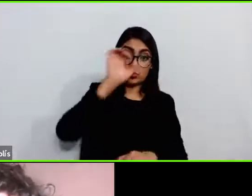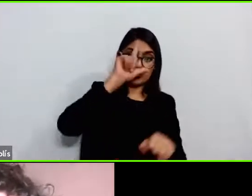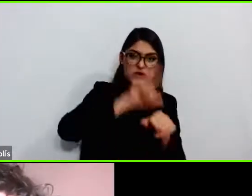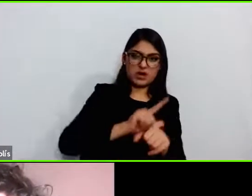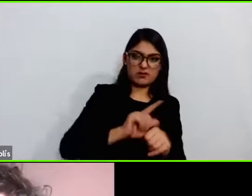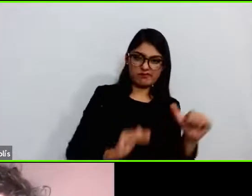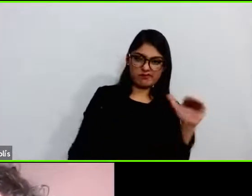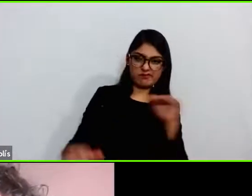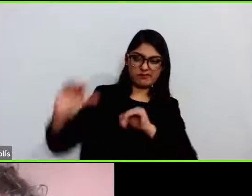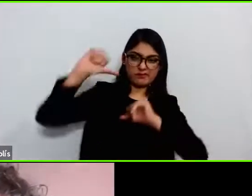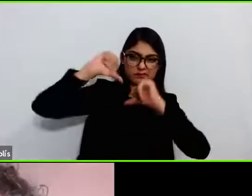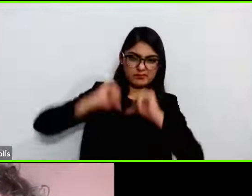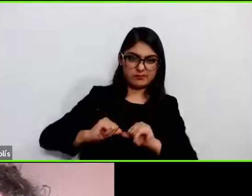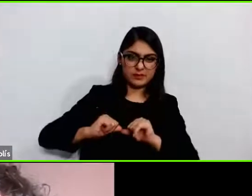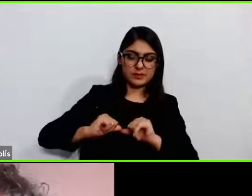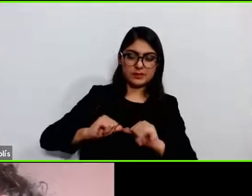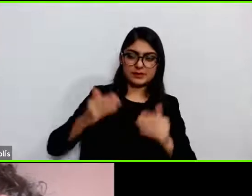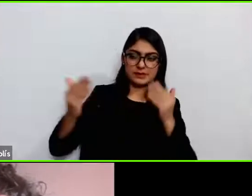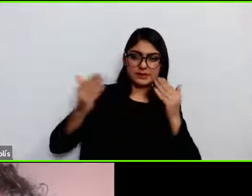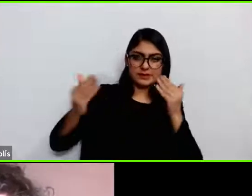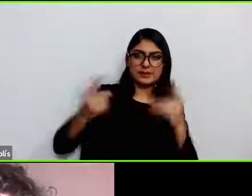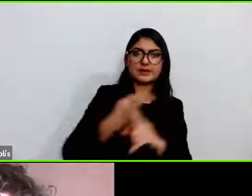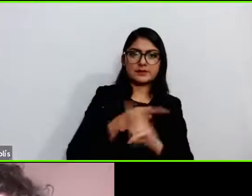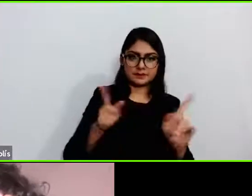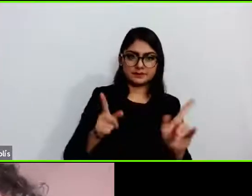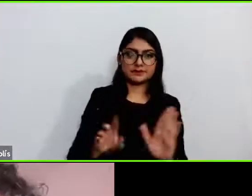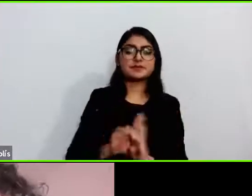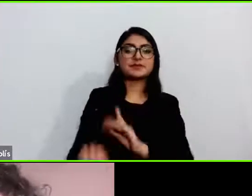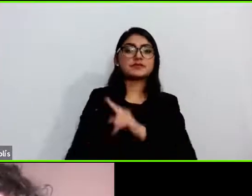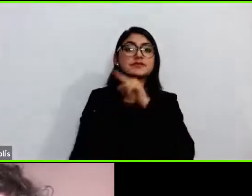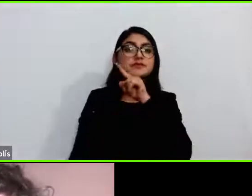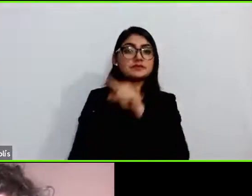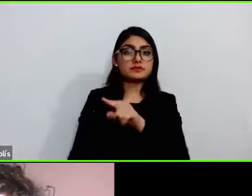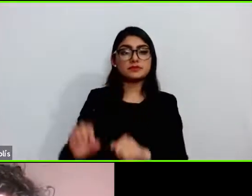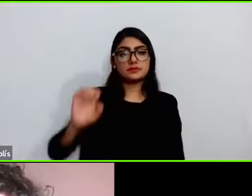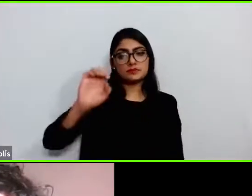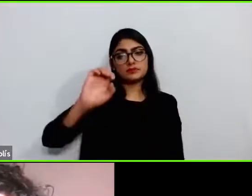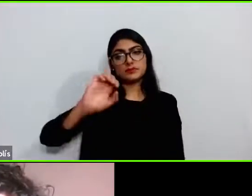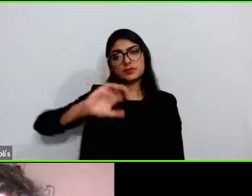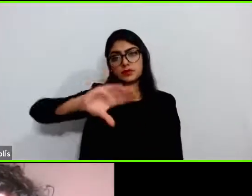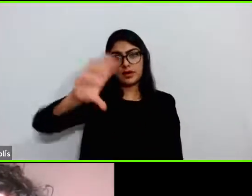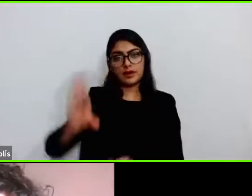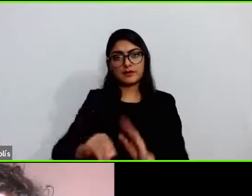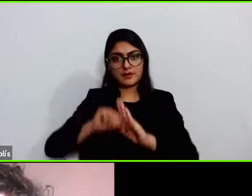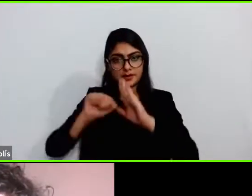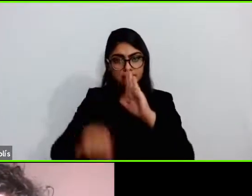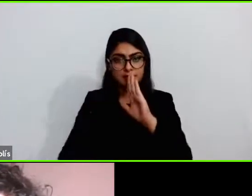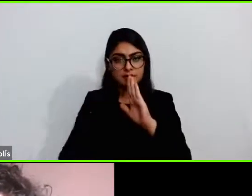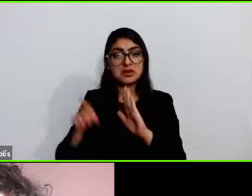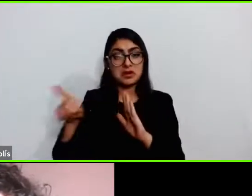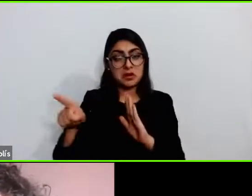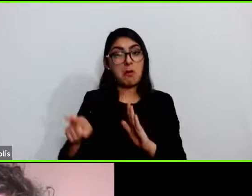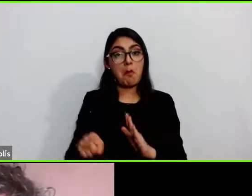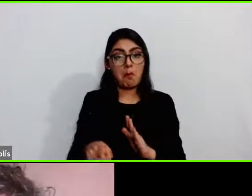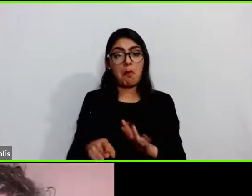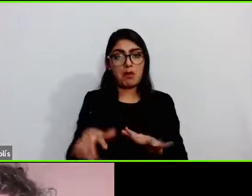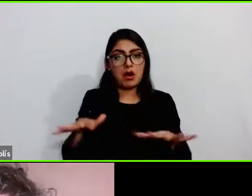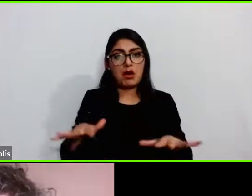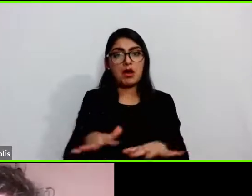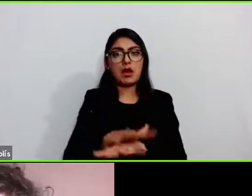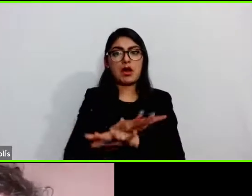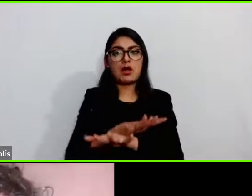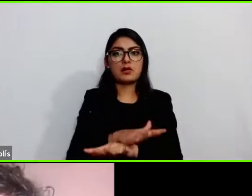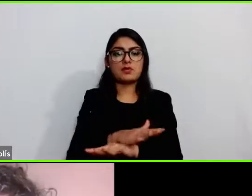caso de Sudáfrica, que es una experiencia relativamente exitosa de transición democrática y que